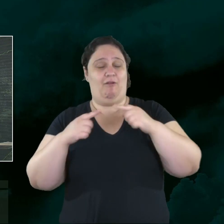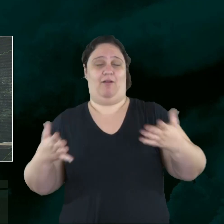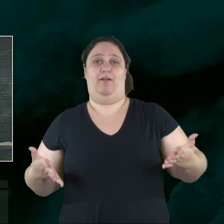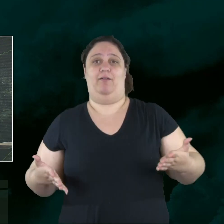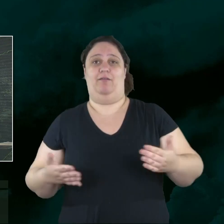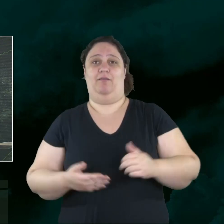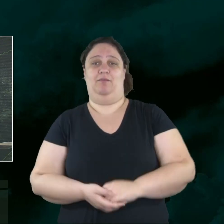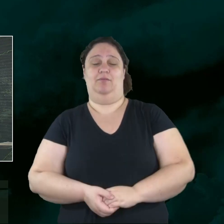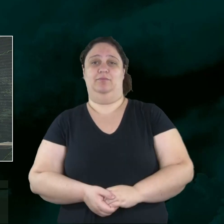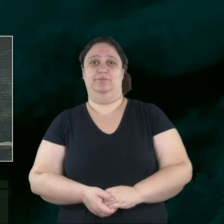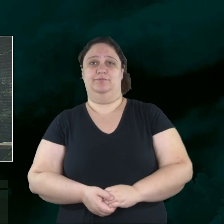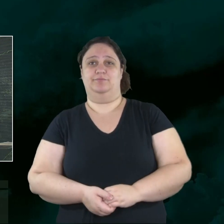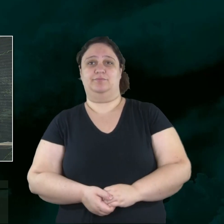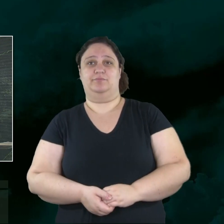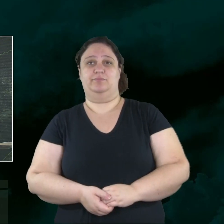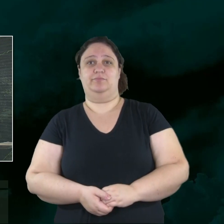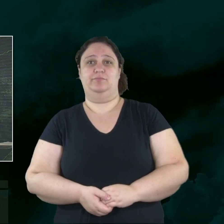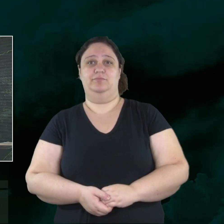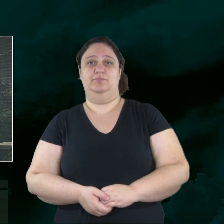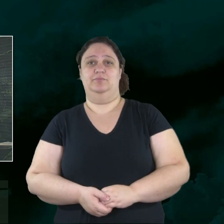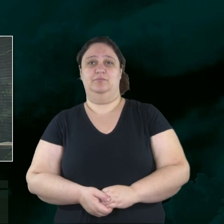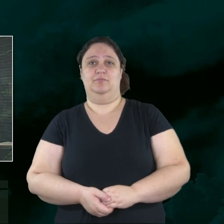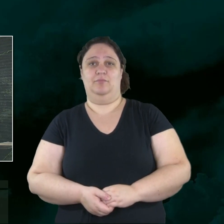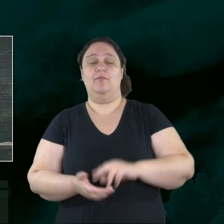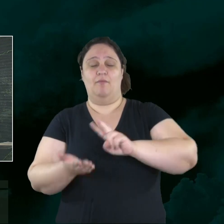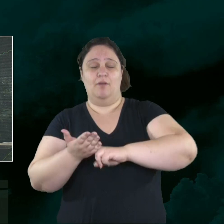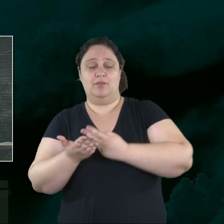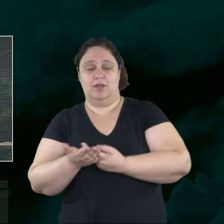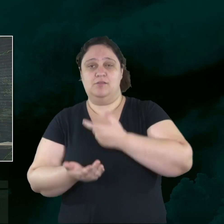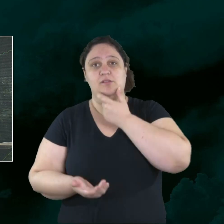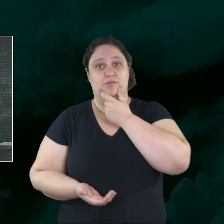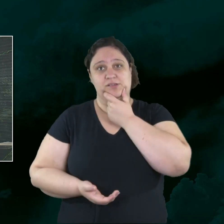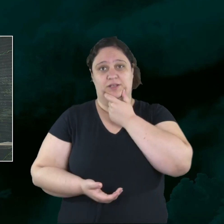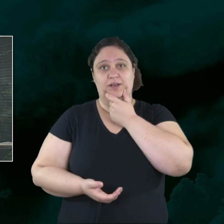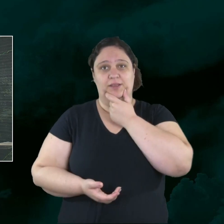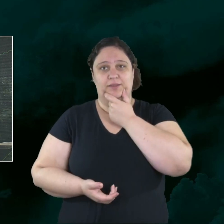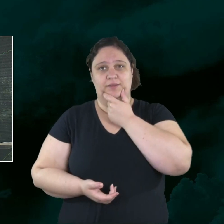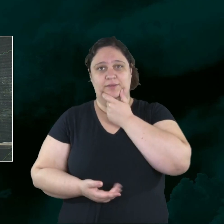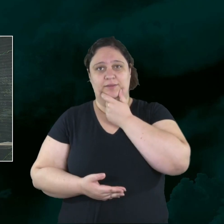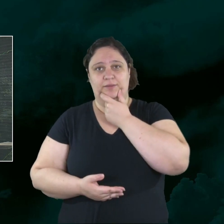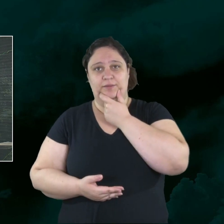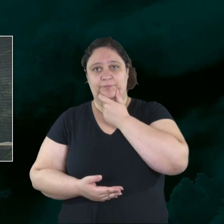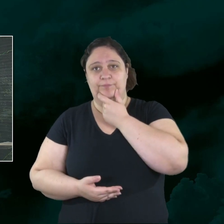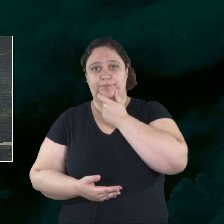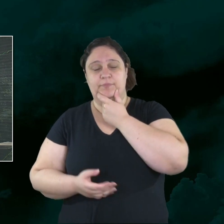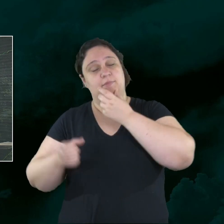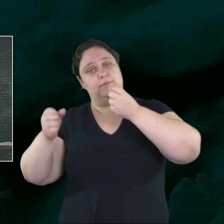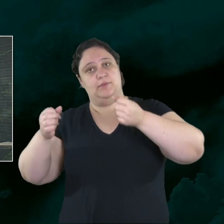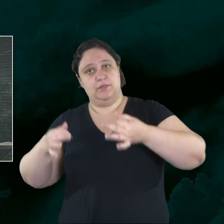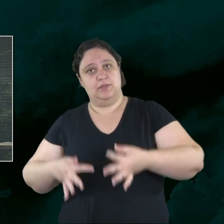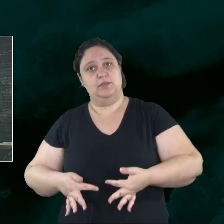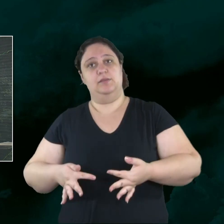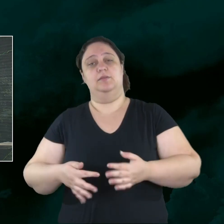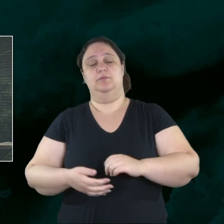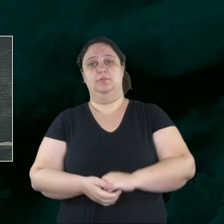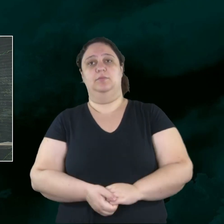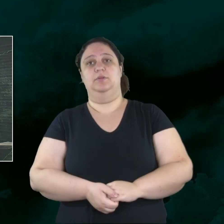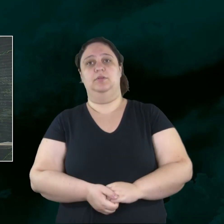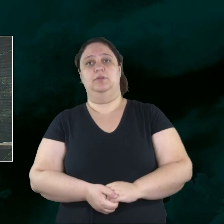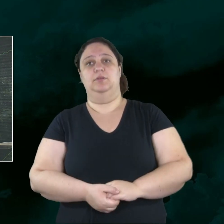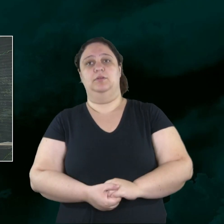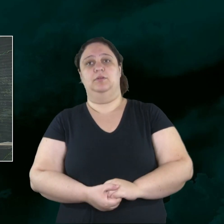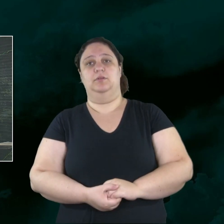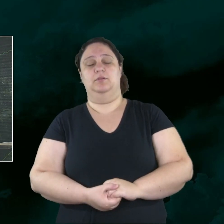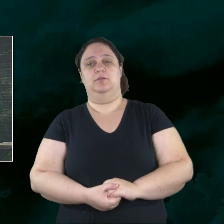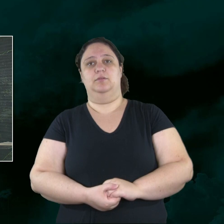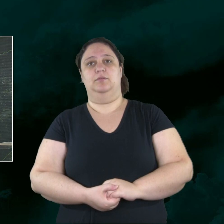A própria King James atualizada na sua nota, a comissão que fez as notas, aqui diz